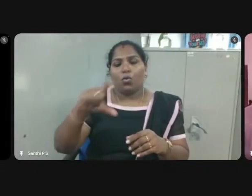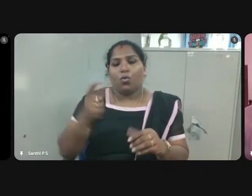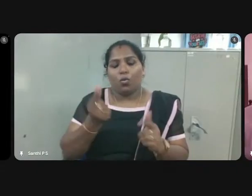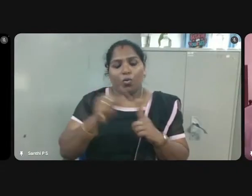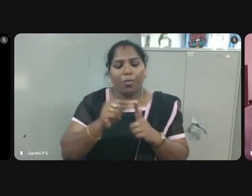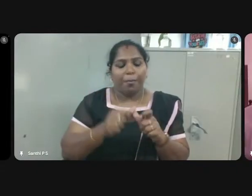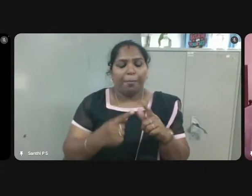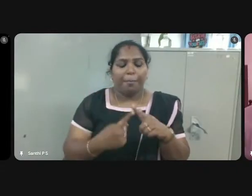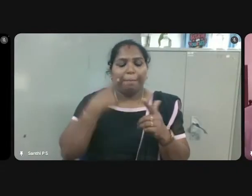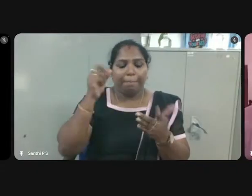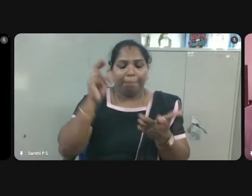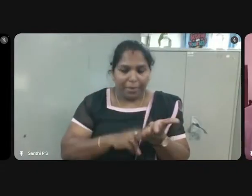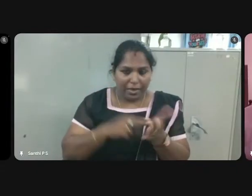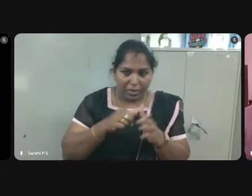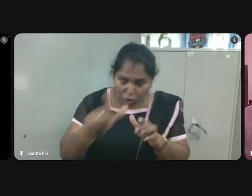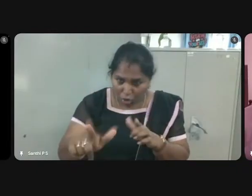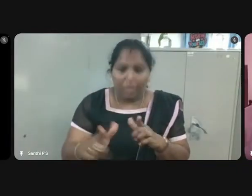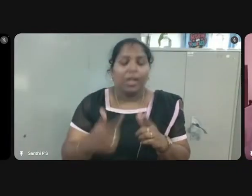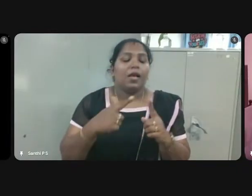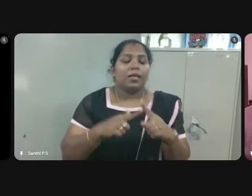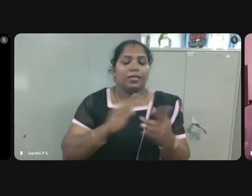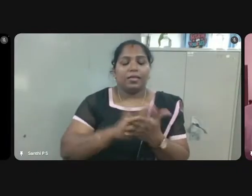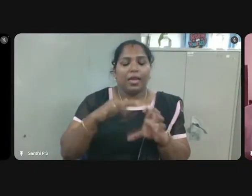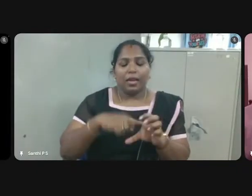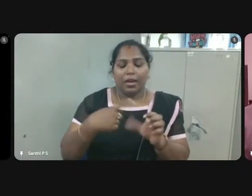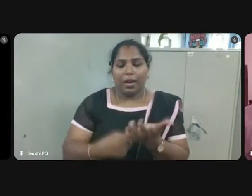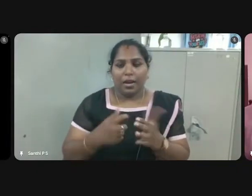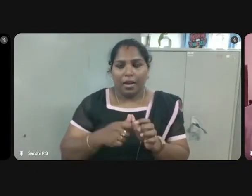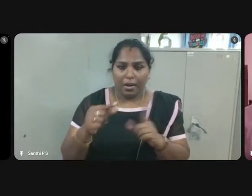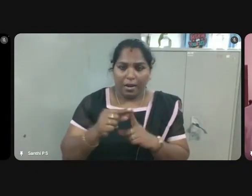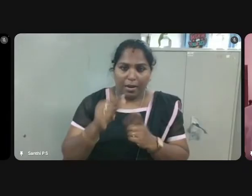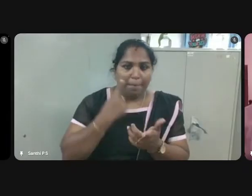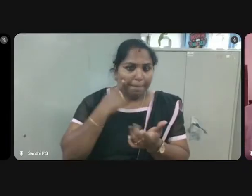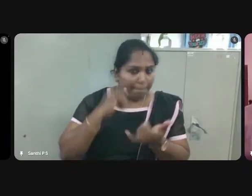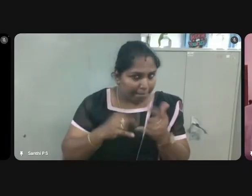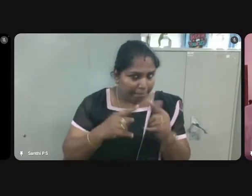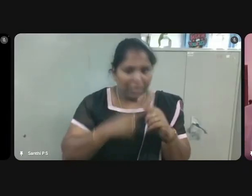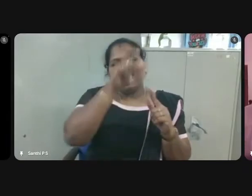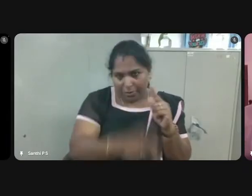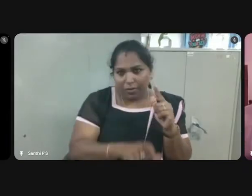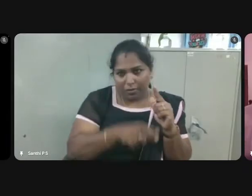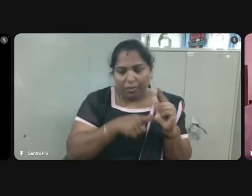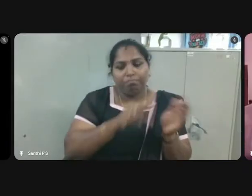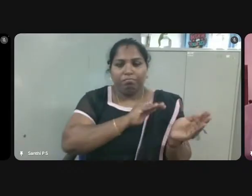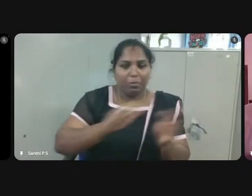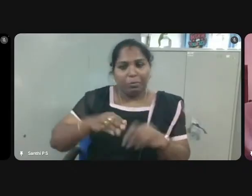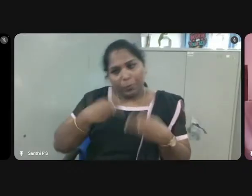കൊടുക്കുന്നതാണ് ഓക്യുപേഷണൽ തെറാപ്പിയുടെ ഒരു ഉദ്ദേശം. രണ്ടാമത്തെ, അവർക്ക് പേശികളുടെ ബലക്കുറവ് കൊണ്ട് അവർക്ക് സ്വയം